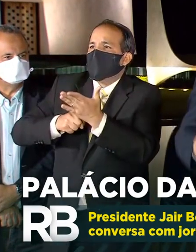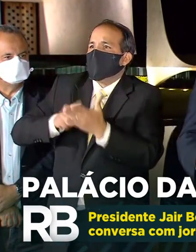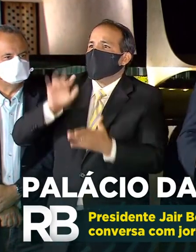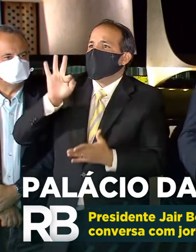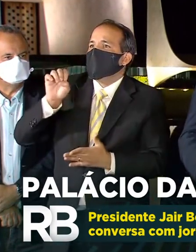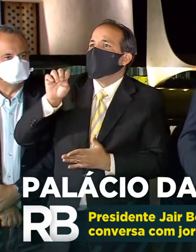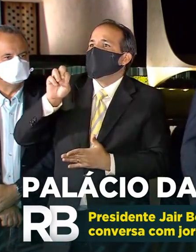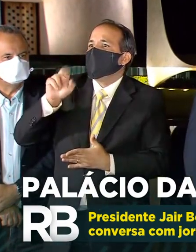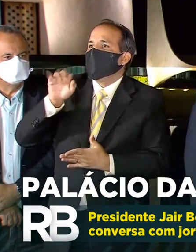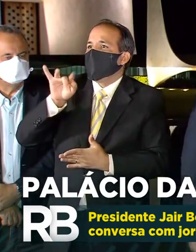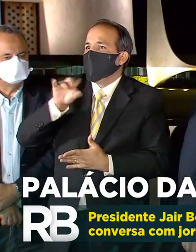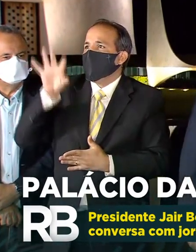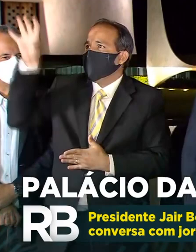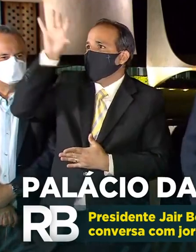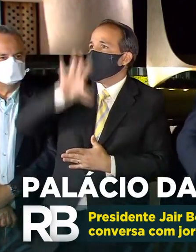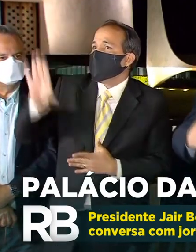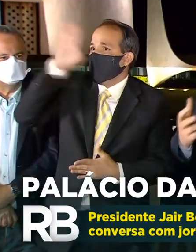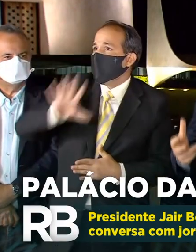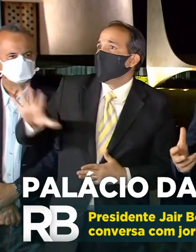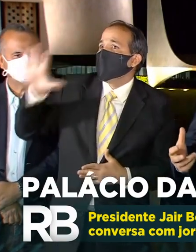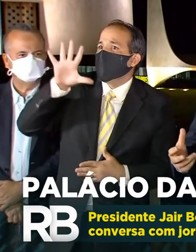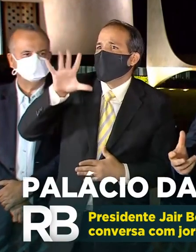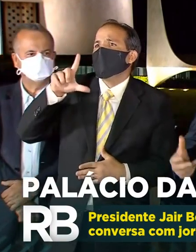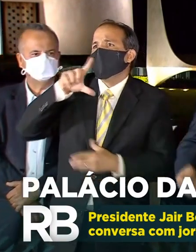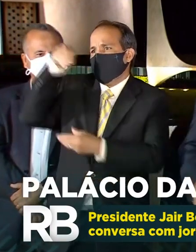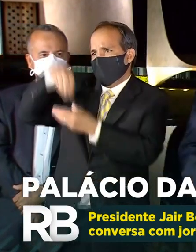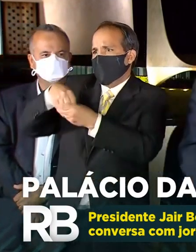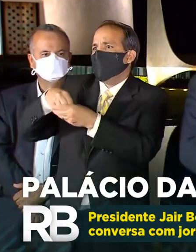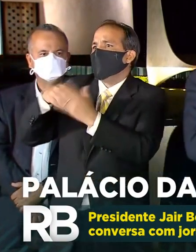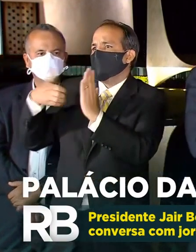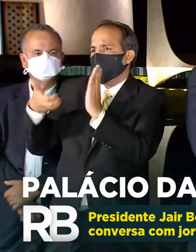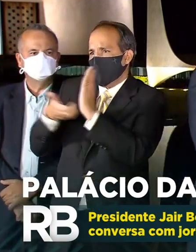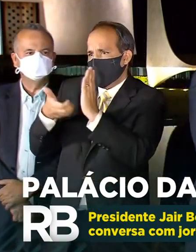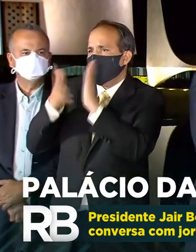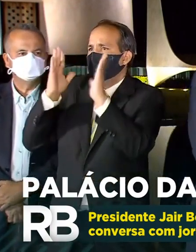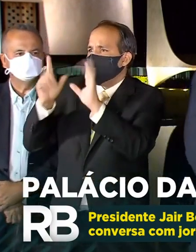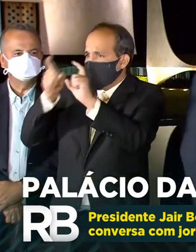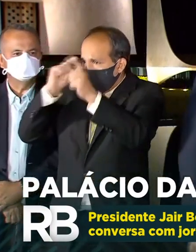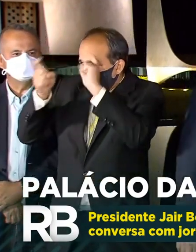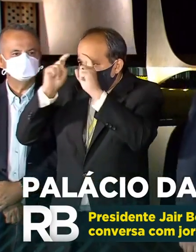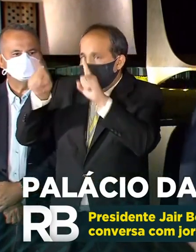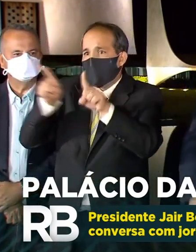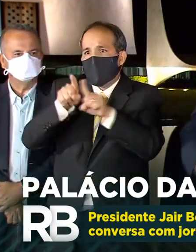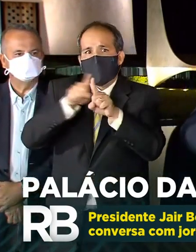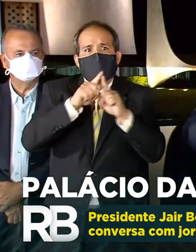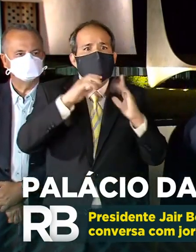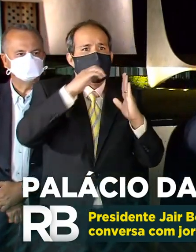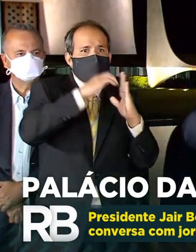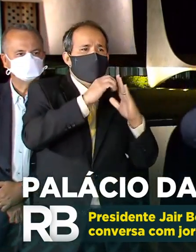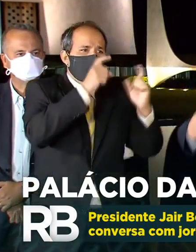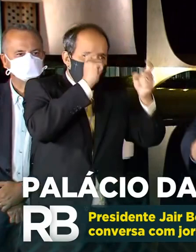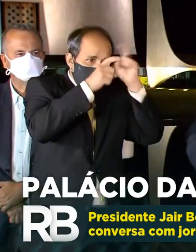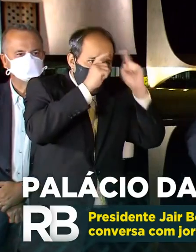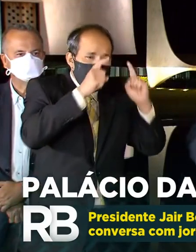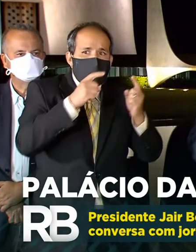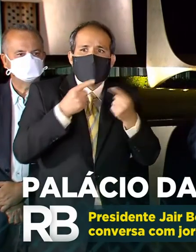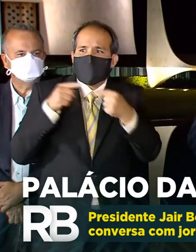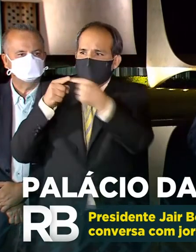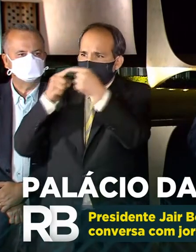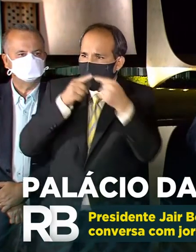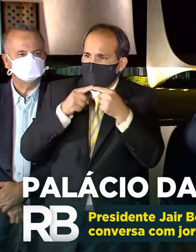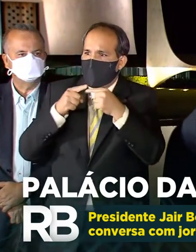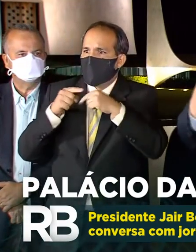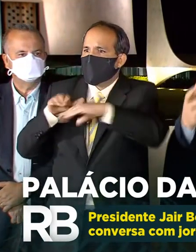estão no Parlamento brasileiro, algumas delas na Câmara dos Deputados e outras no Senado Federal. E esse nivelamento de informações